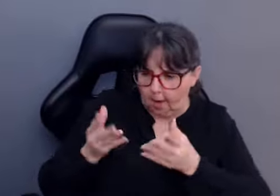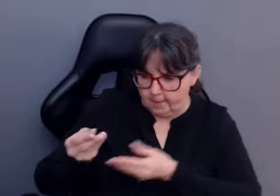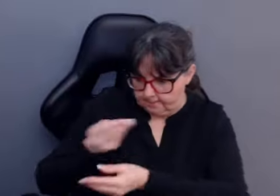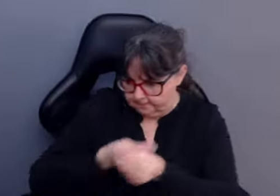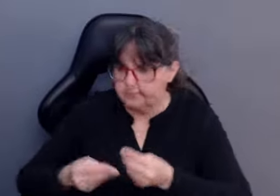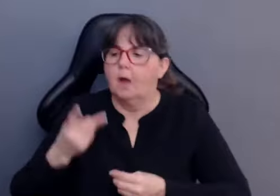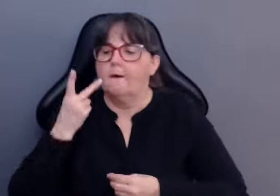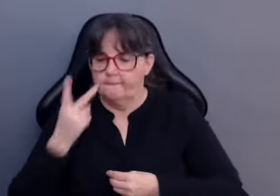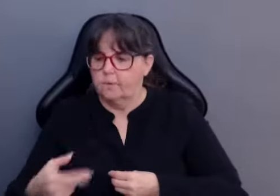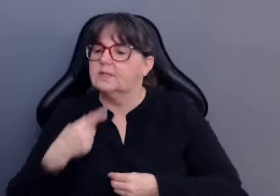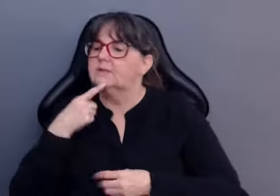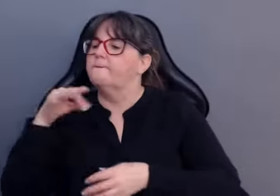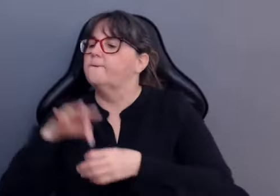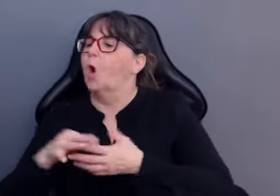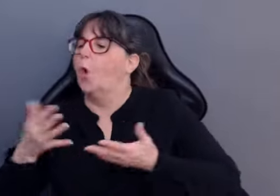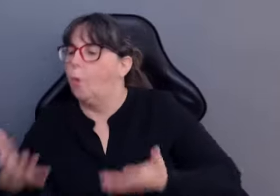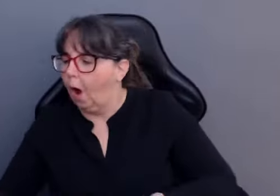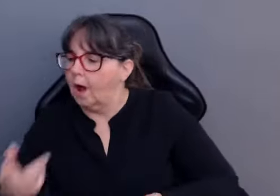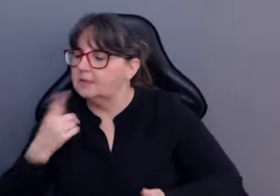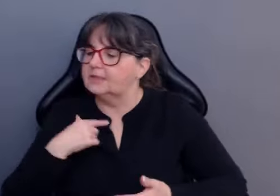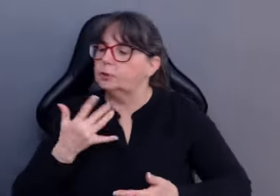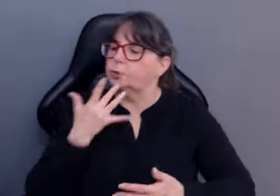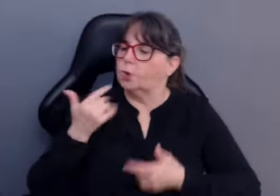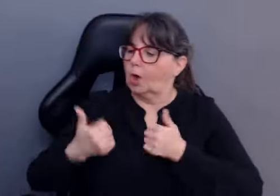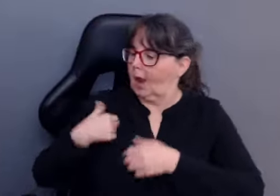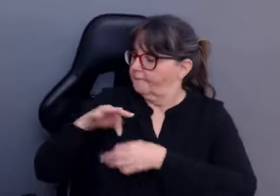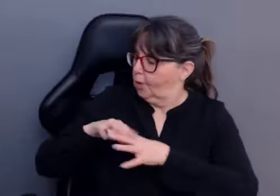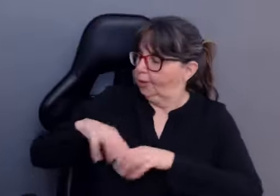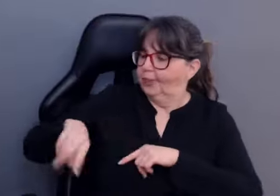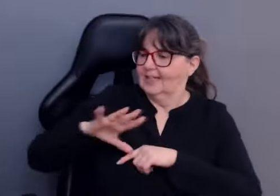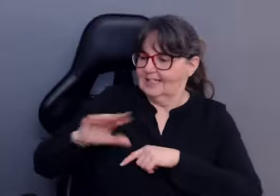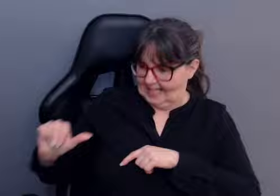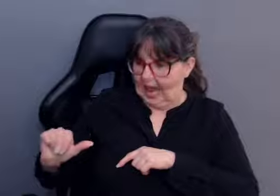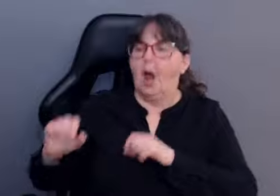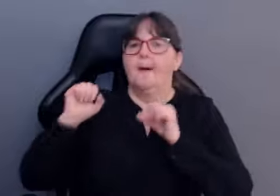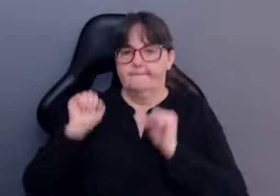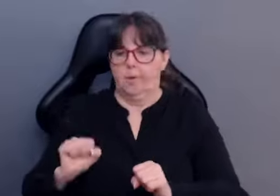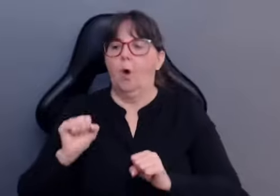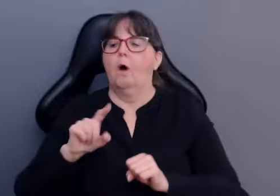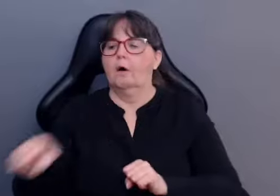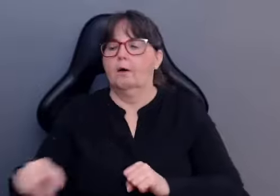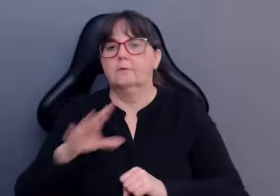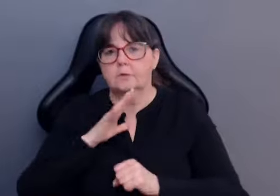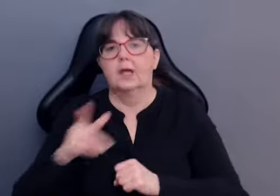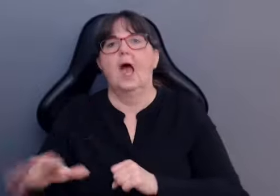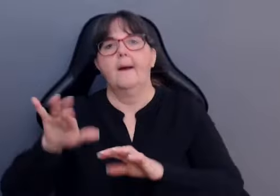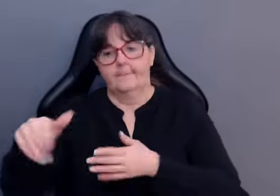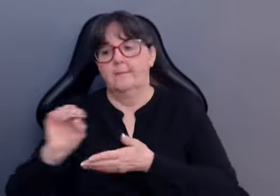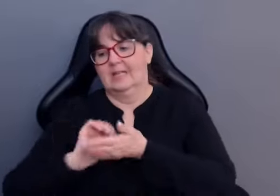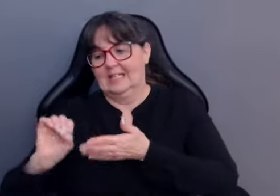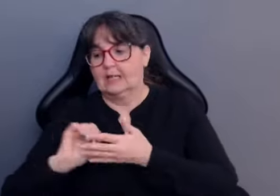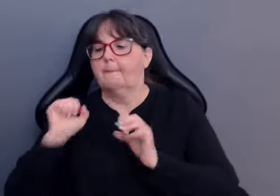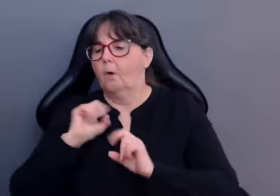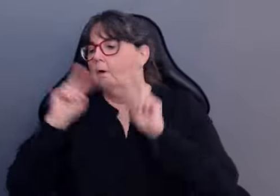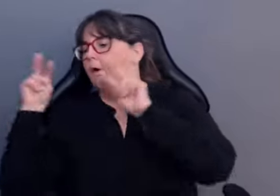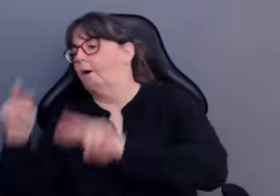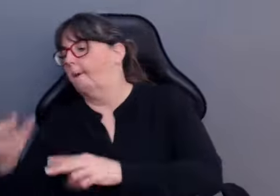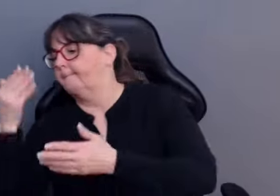de recueillir les votes de façon à ce qu'ils puissent être vérifiés subséquemment et de préserver